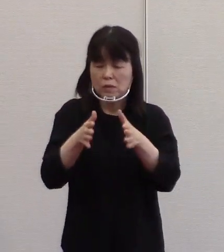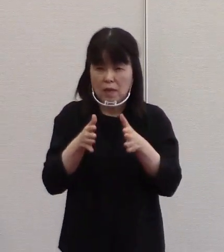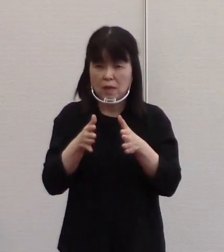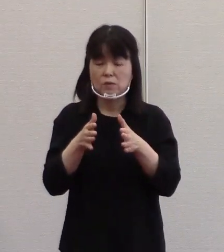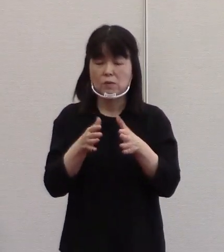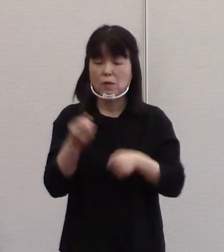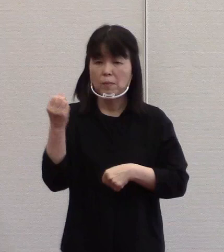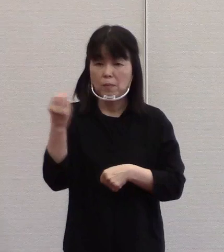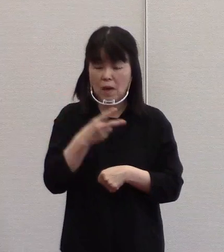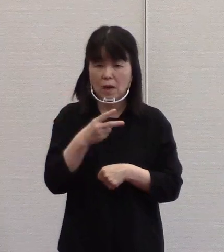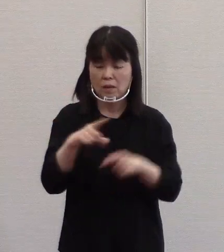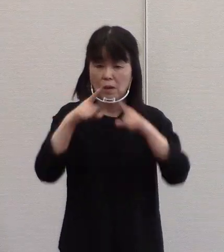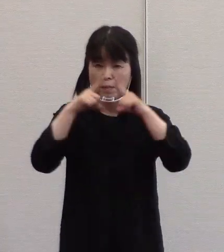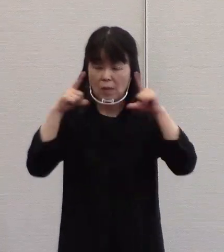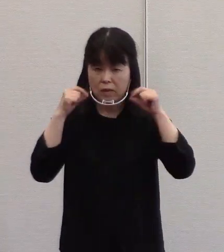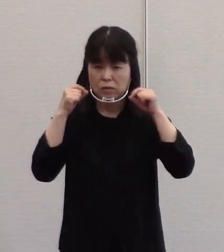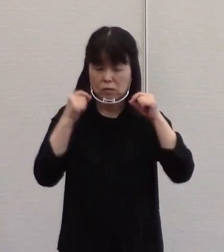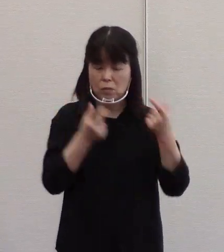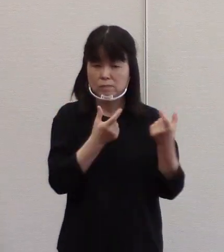用とか、